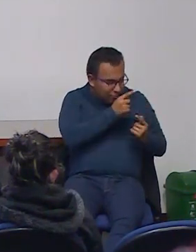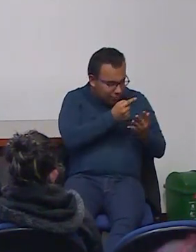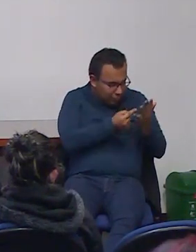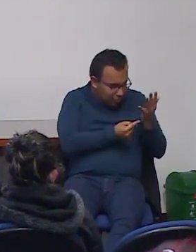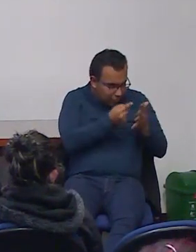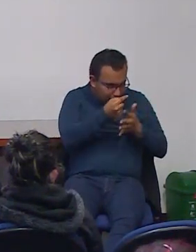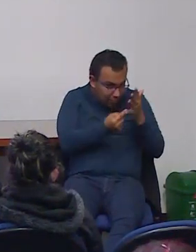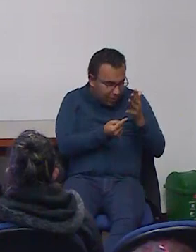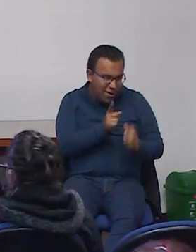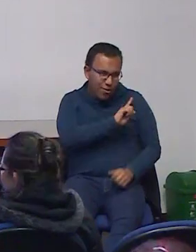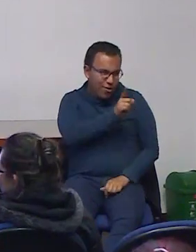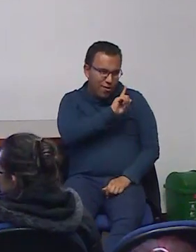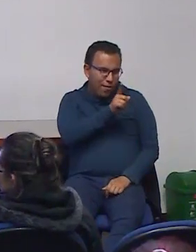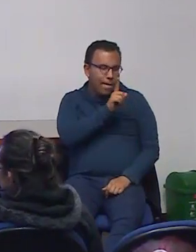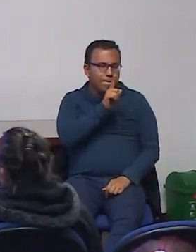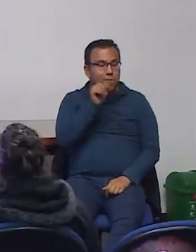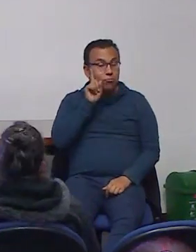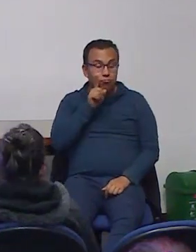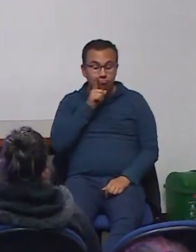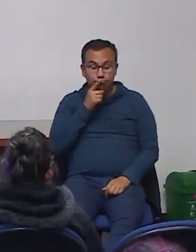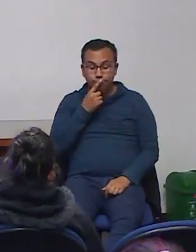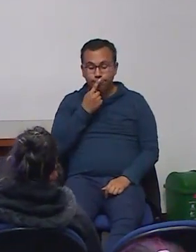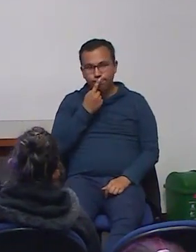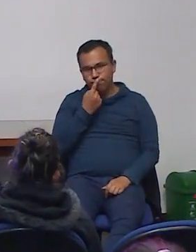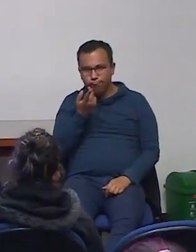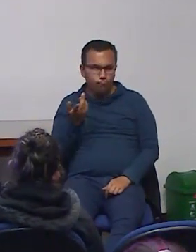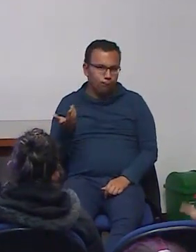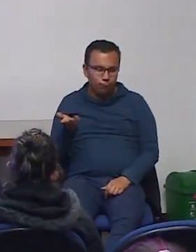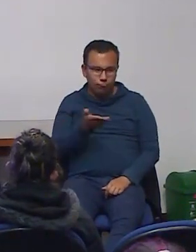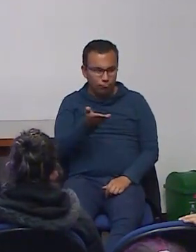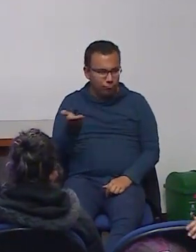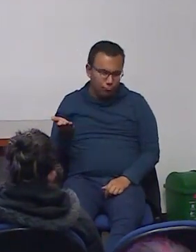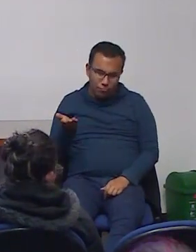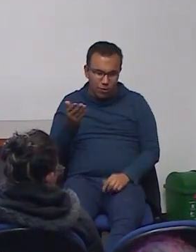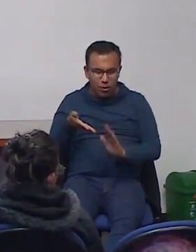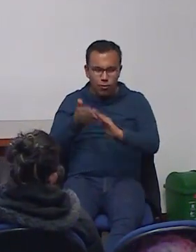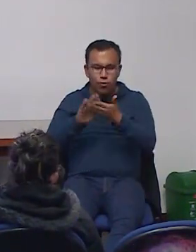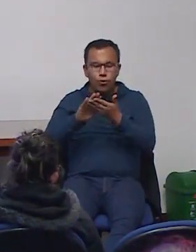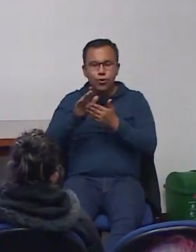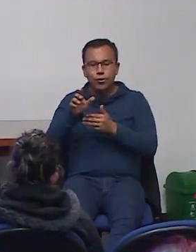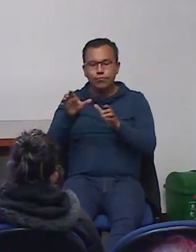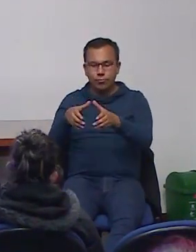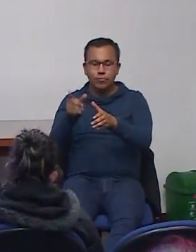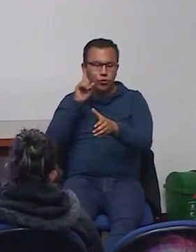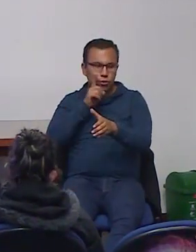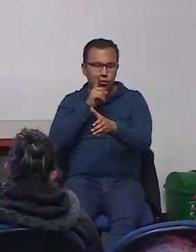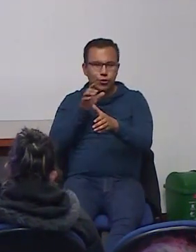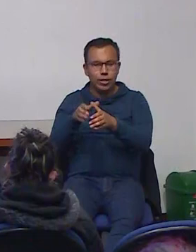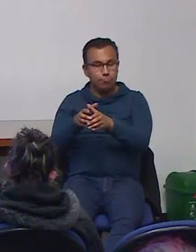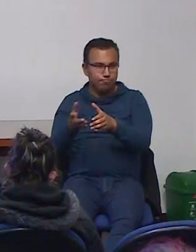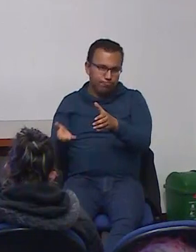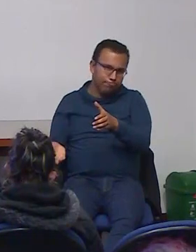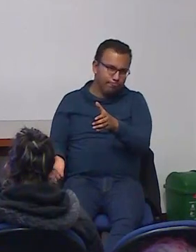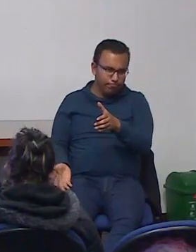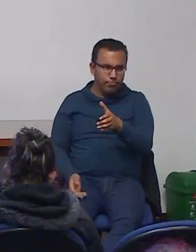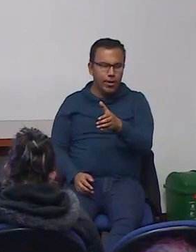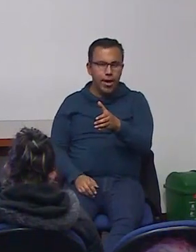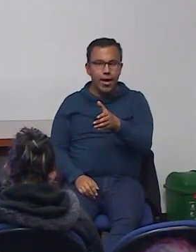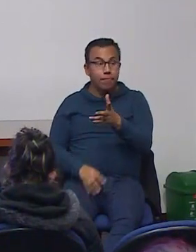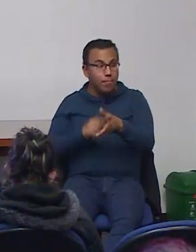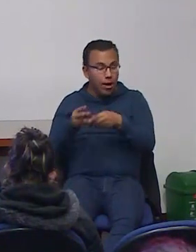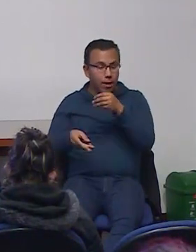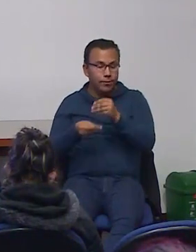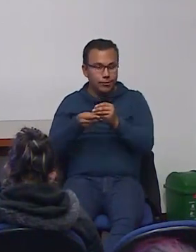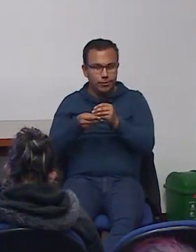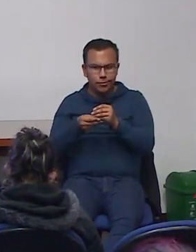tengan Digamos como como la dificultad auditiva o como el tema de de sí la comunidad sorda eh inclusive yo